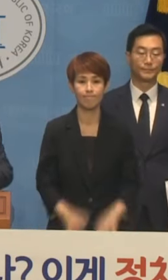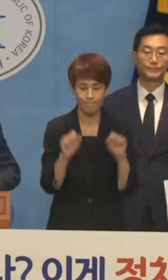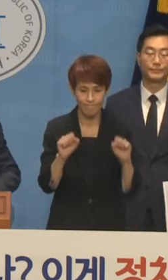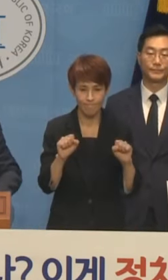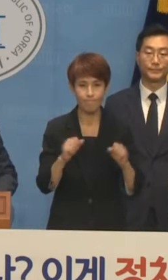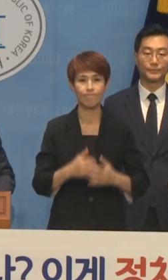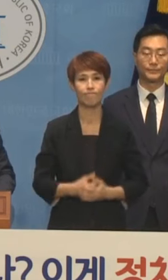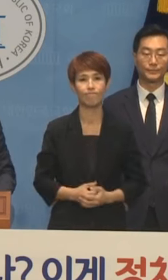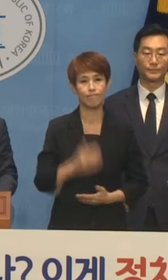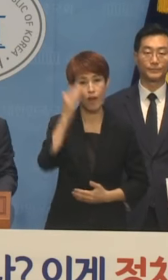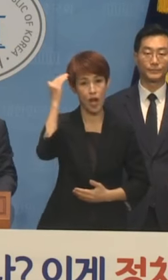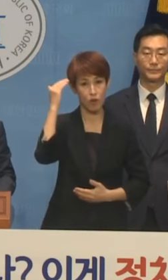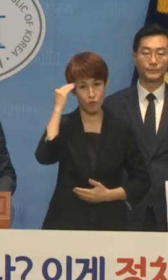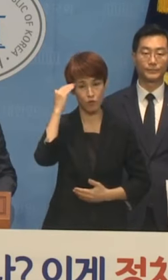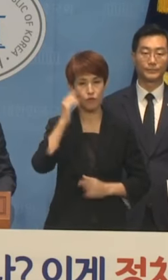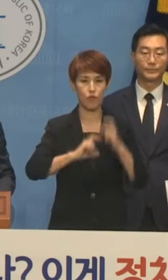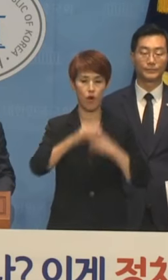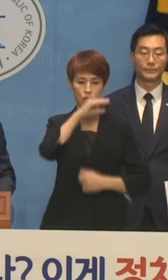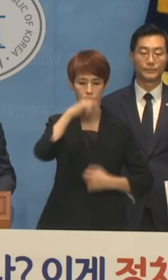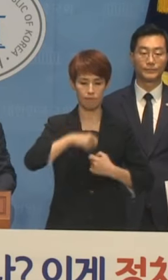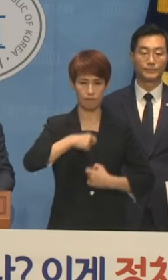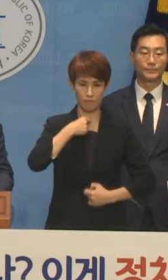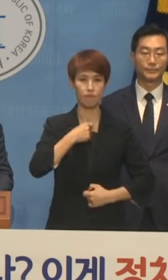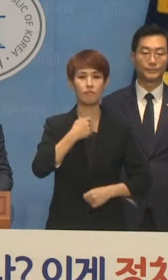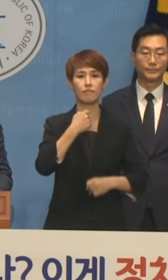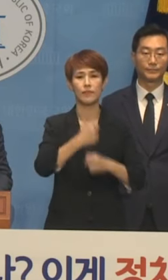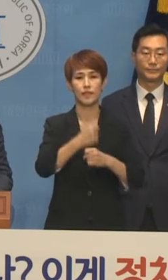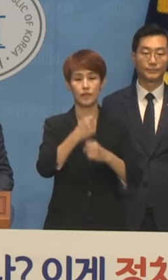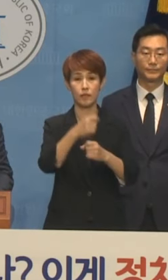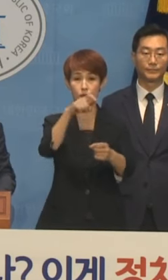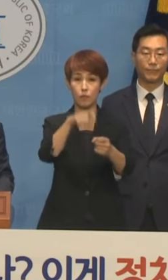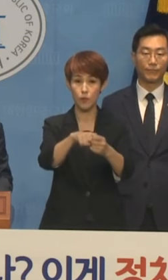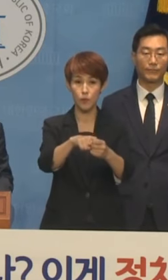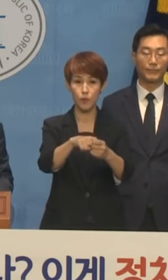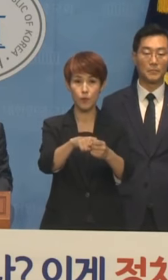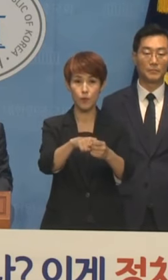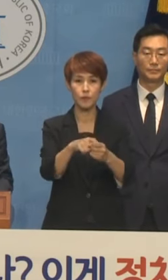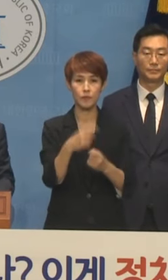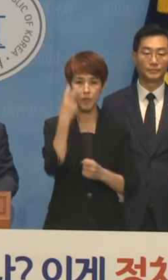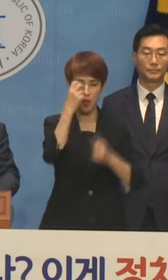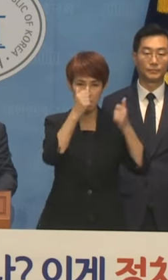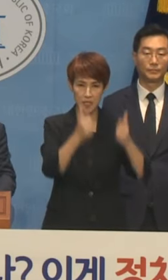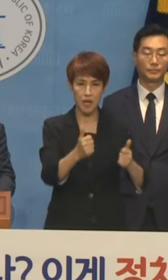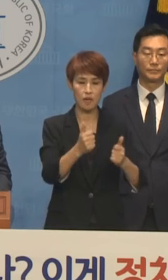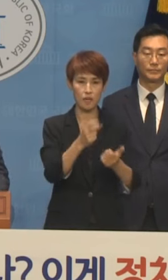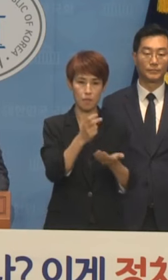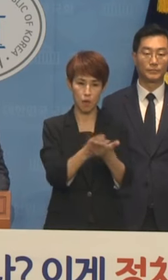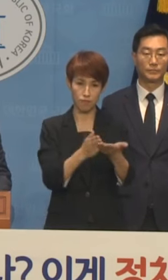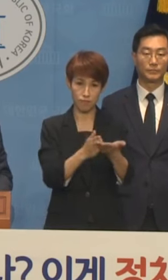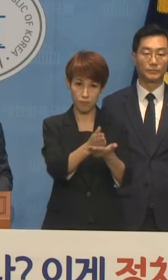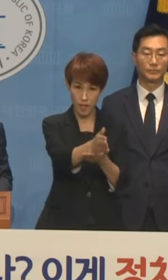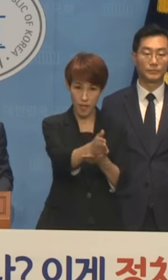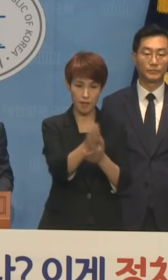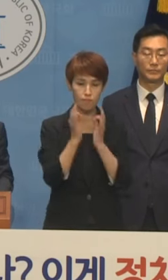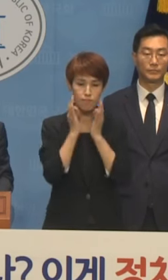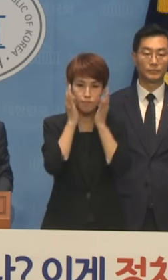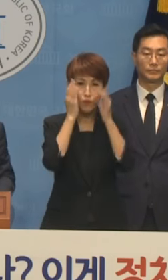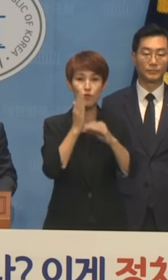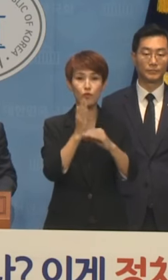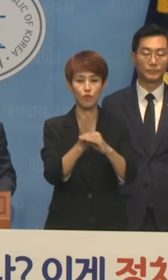안녕하십니까. 대한민국을 더욱 정의롭고 민주적인 사회로 만들기 위해서 검찰 사법 분야에서 노력하고